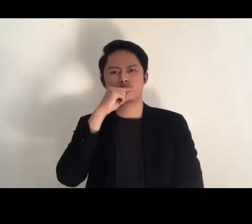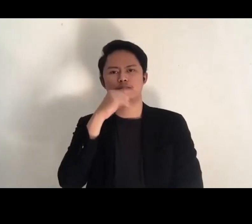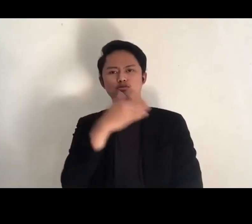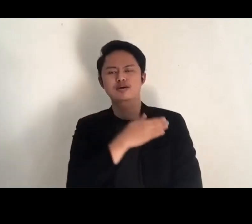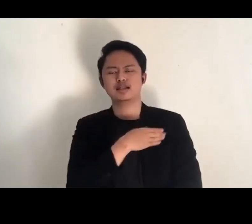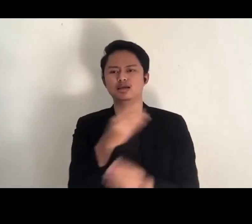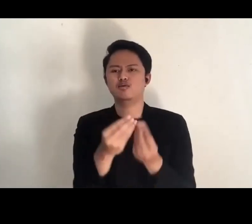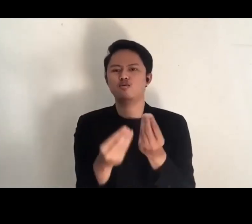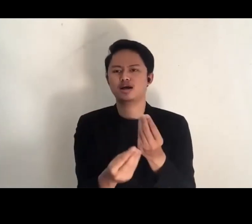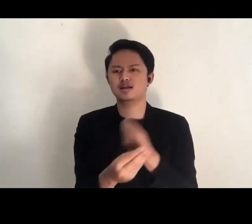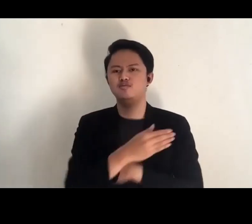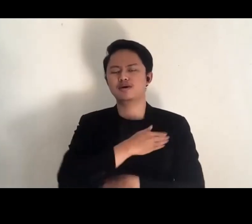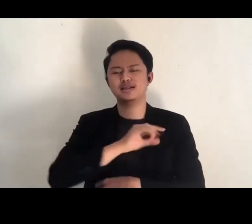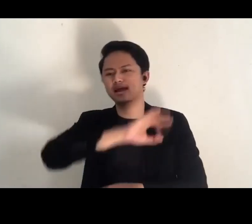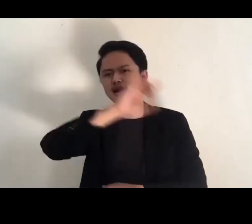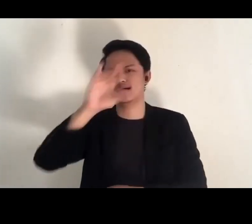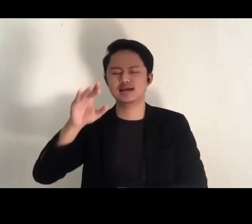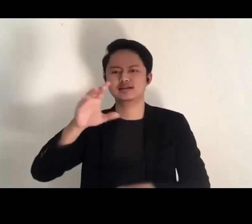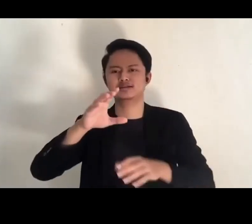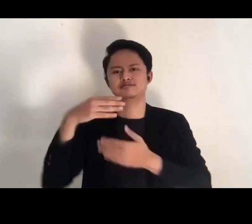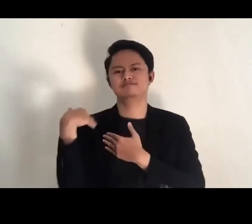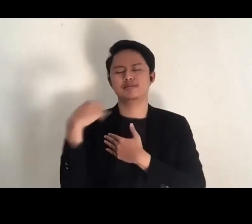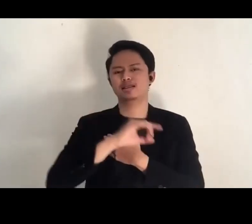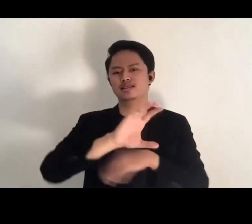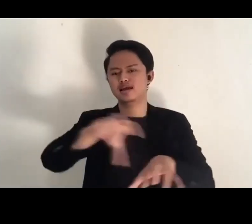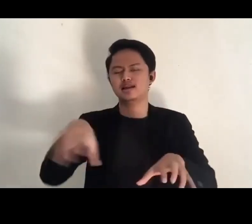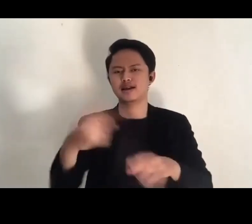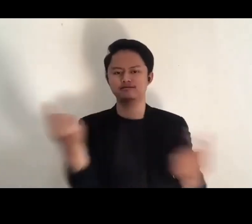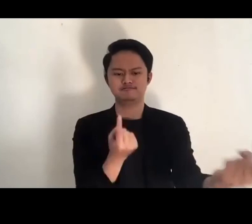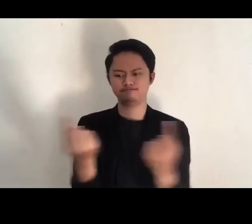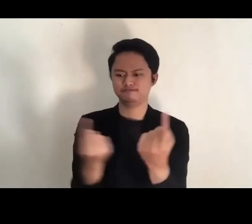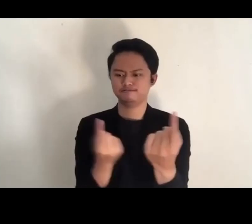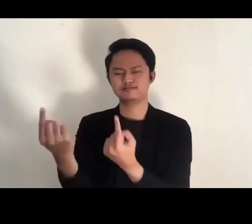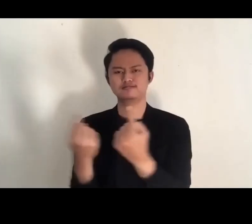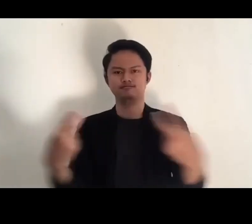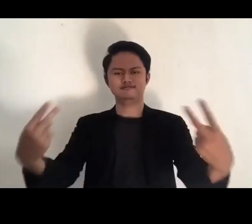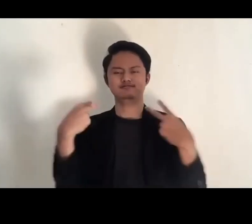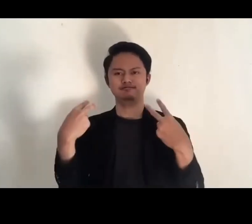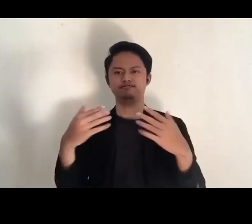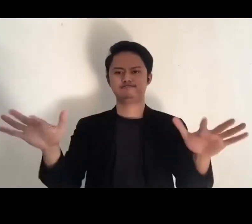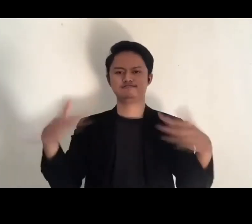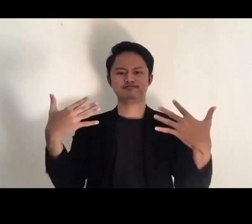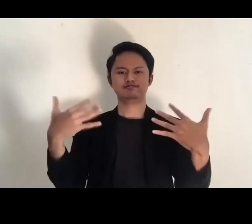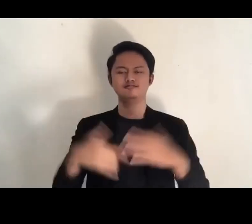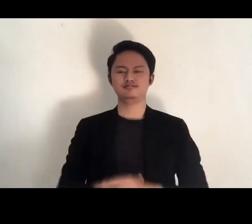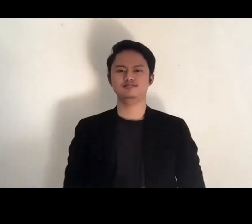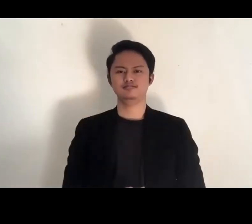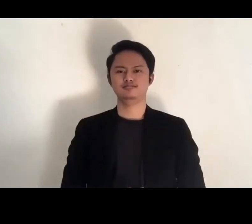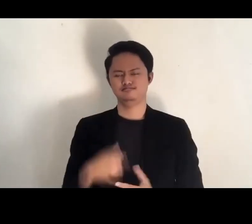sebagian besar pejabat daerah hadir, dan kami menyampaikan bahwa di Kabupaten Sumba Barat